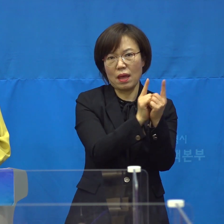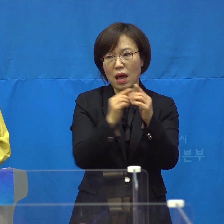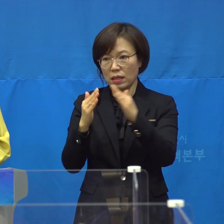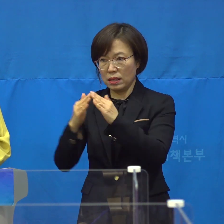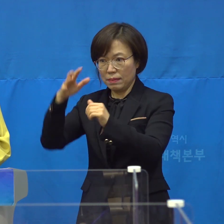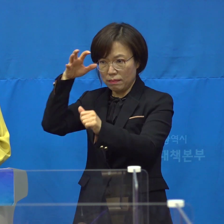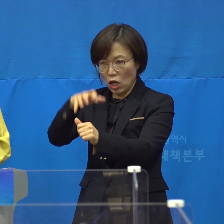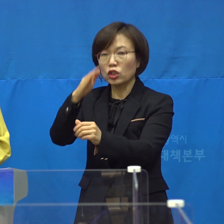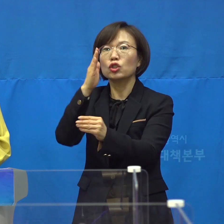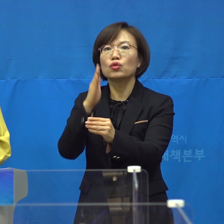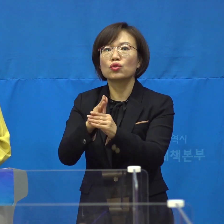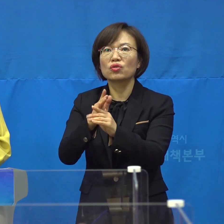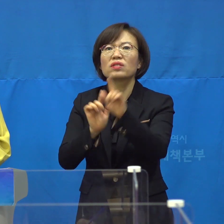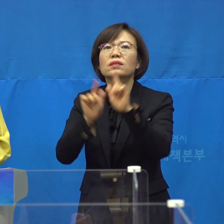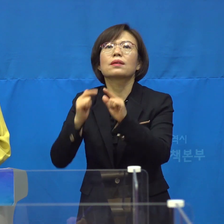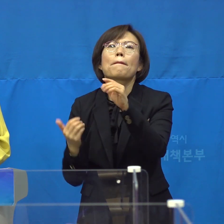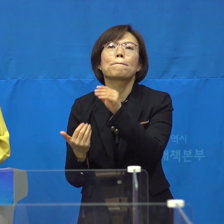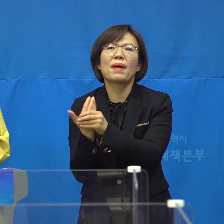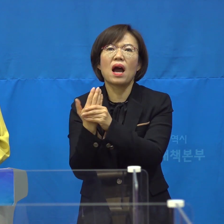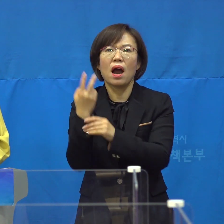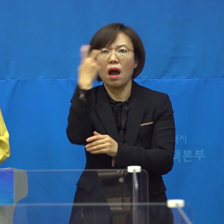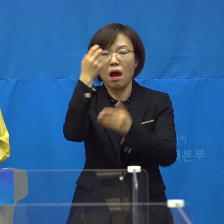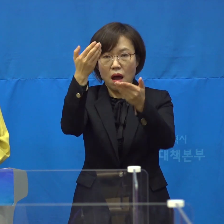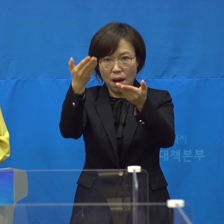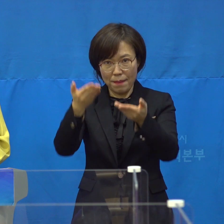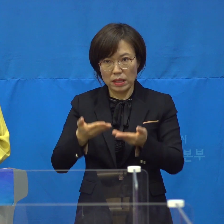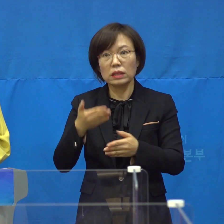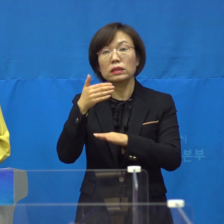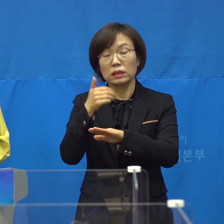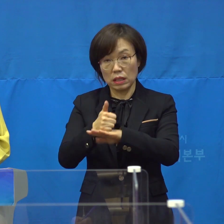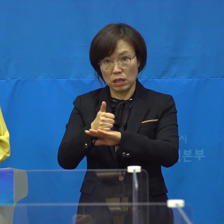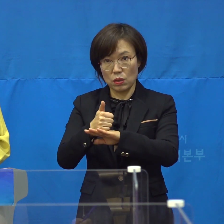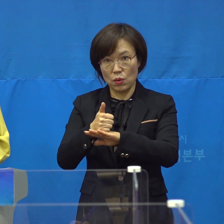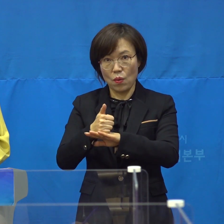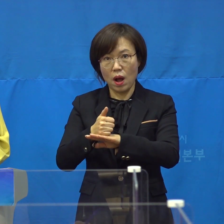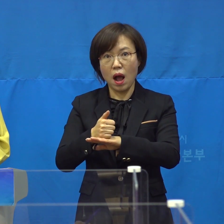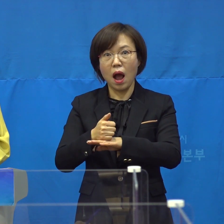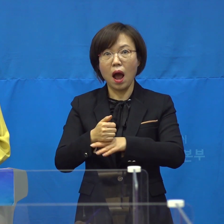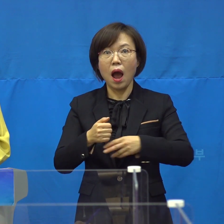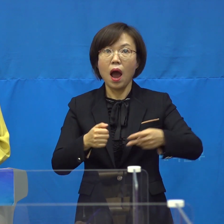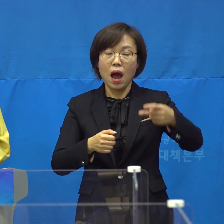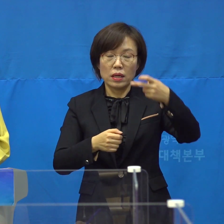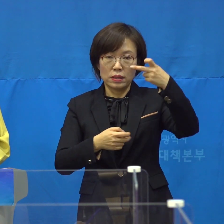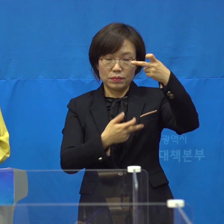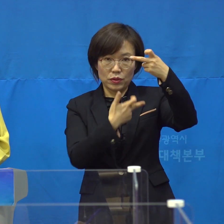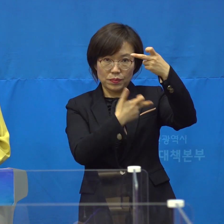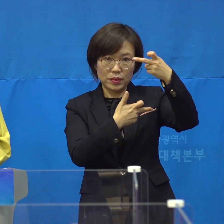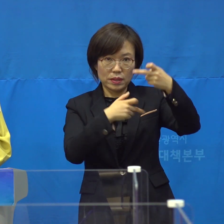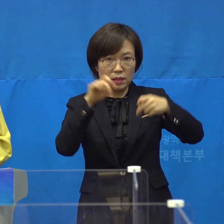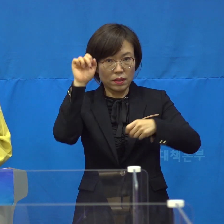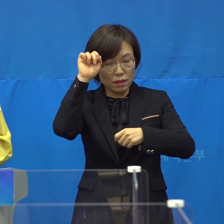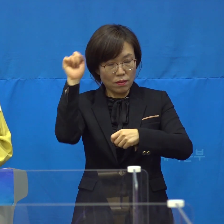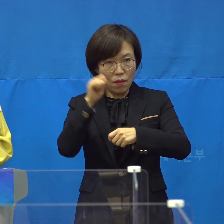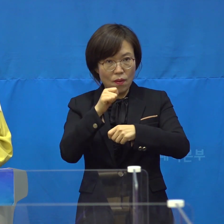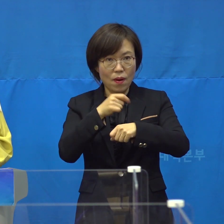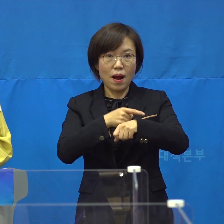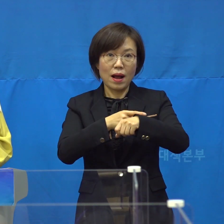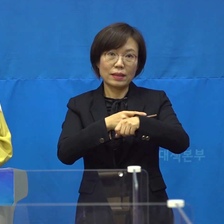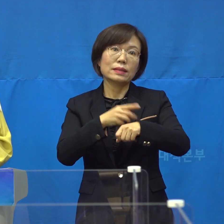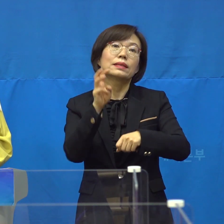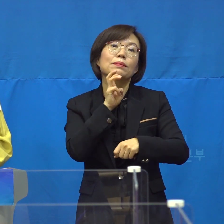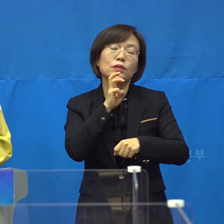중에 증상 발현으로 검사를 받았고 17일 01시 30분 양성 판정을